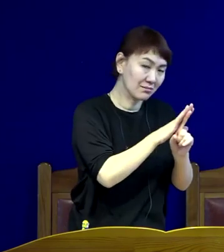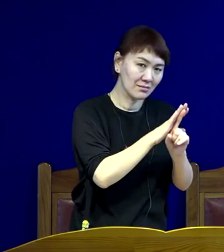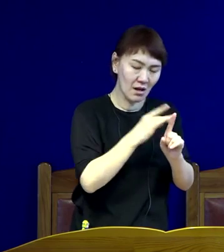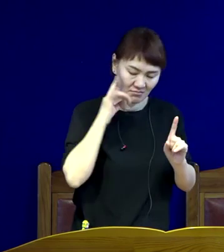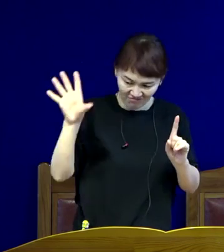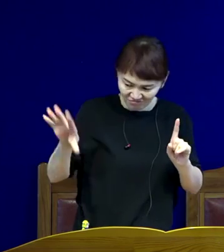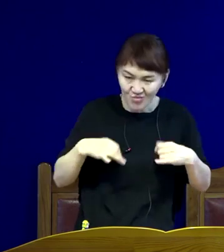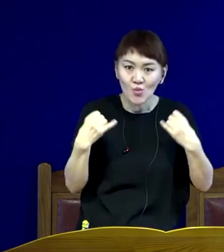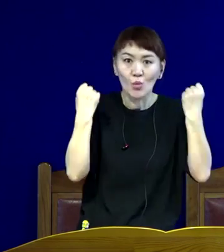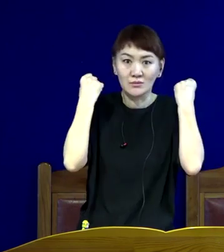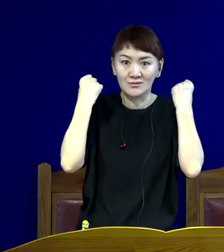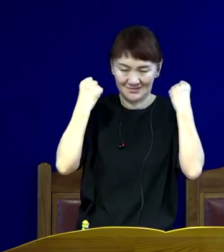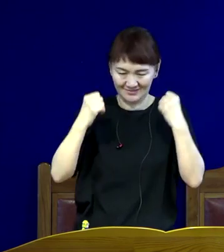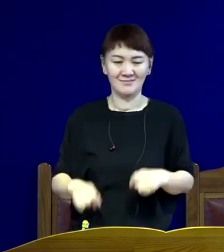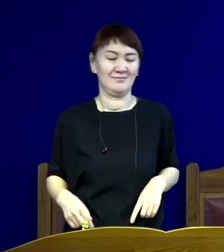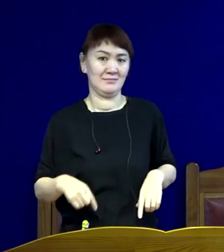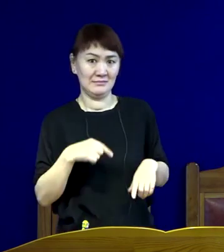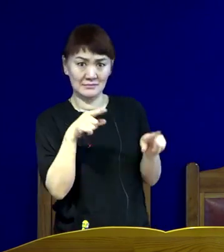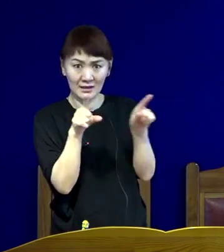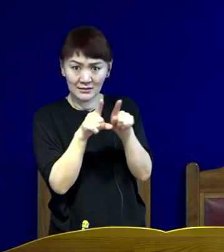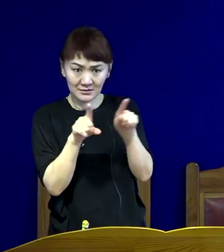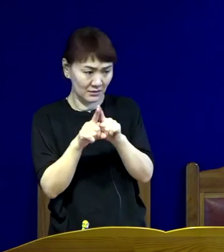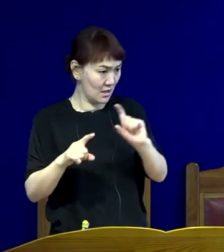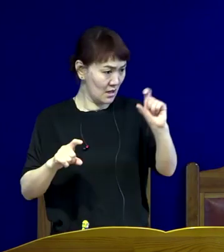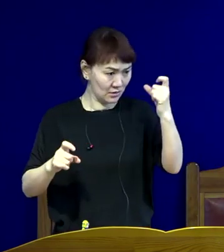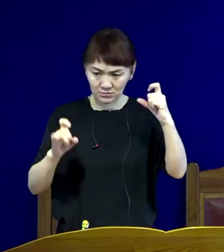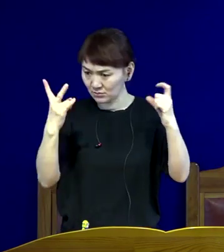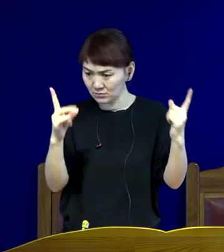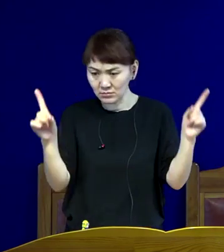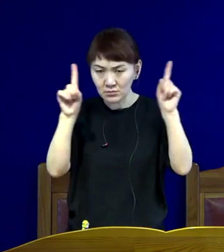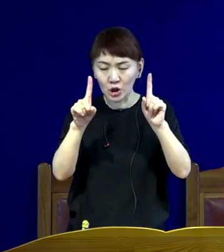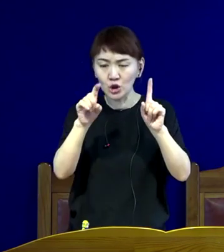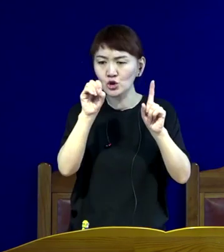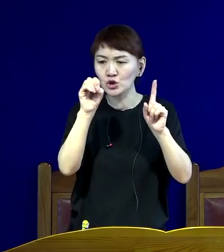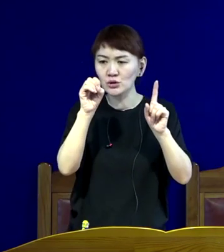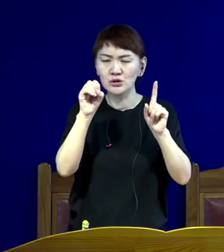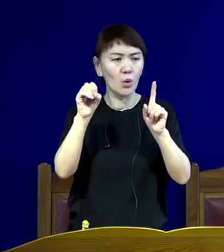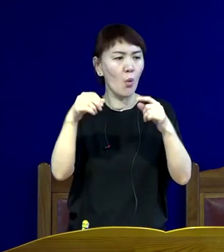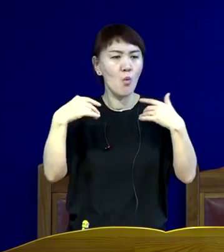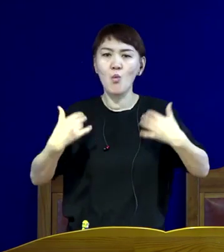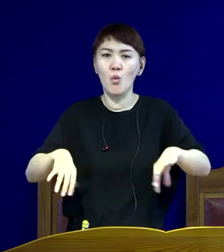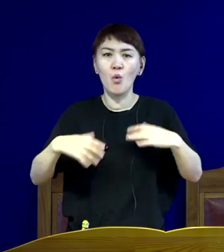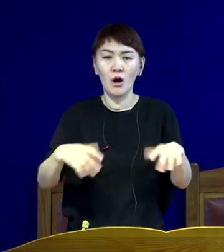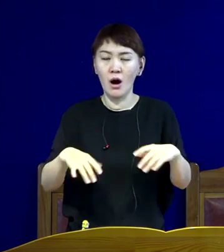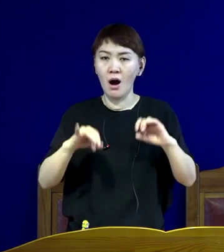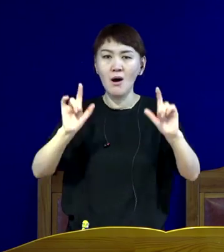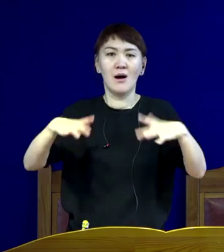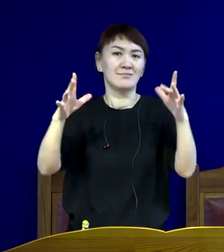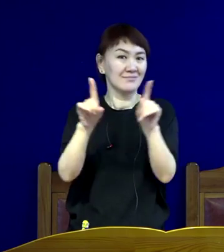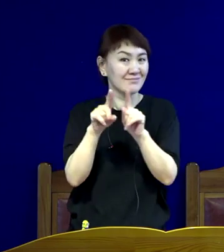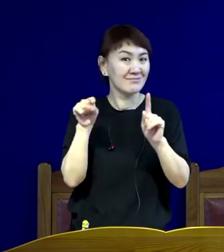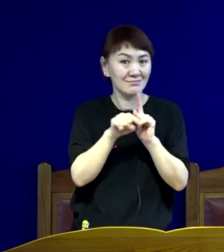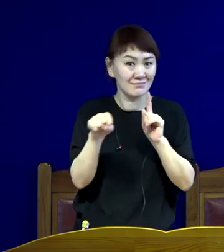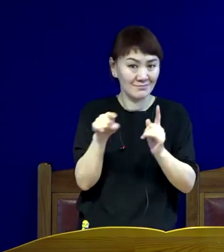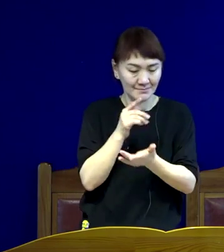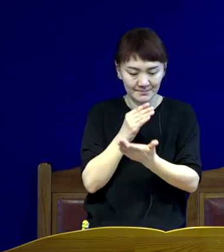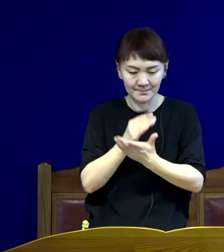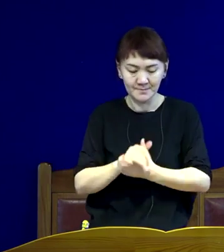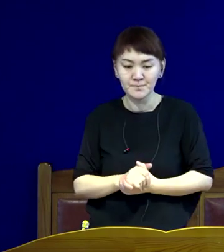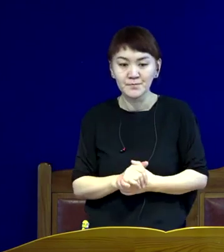нь ер бус юм шиг байгаа юм. Ихнэр нөхөр гэдэг нь сүнсөга дибаккёжимён